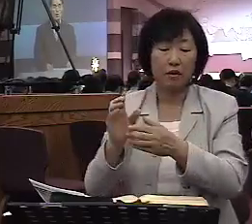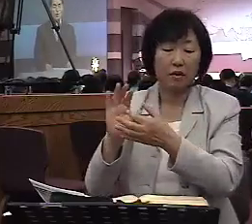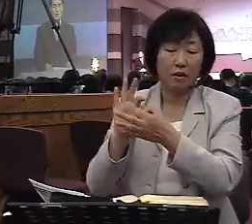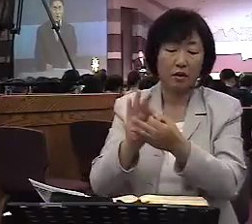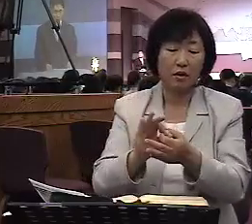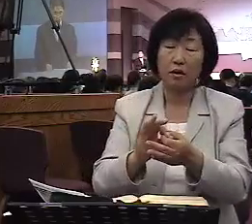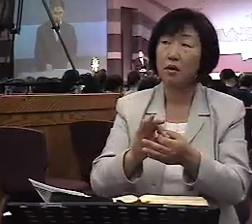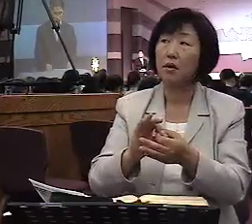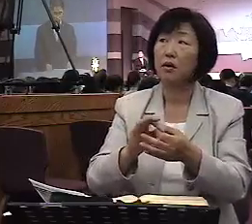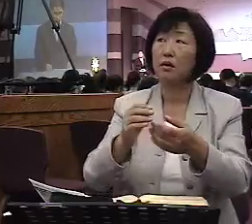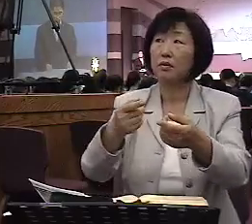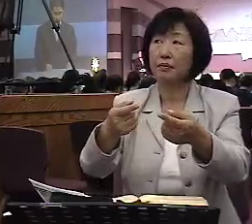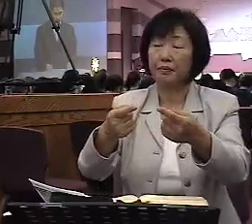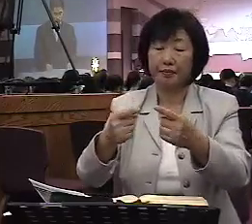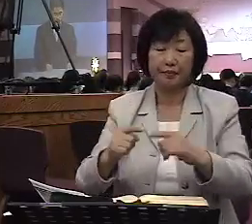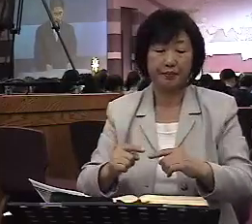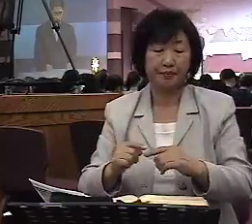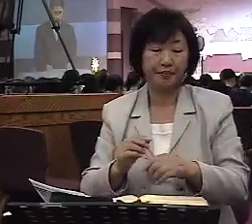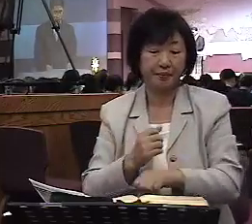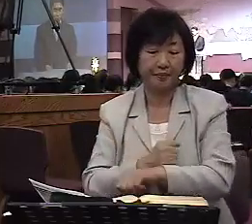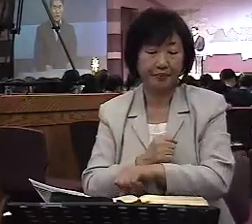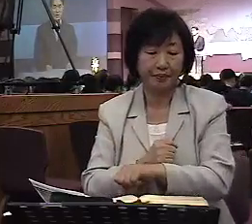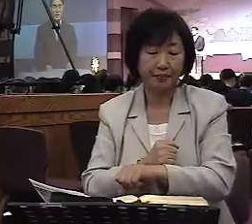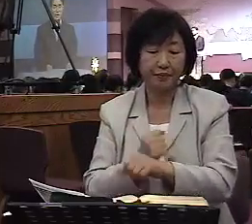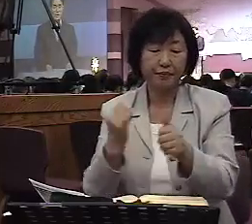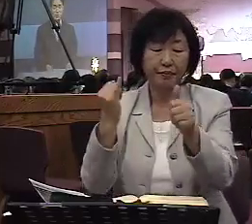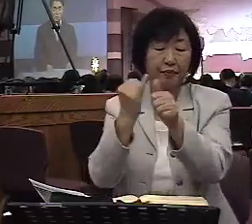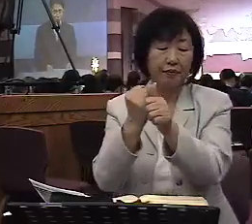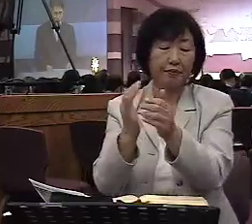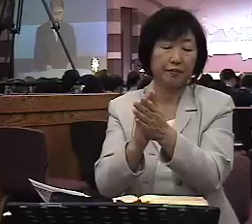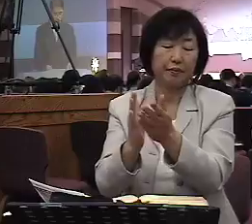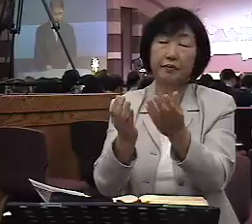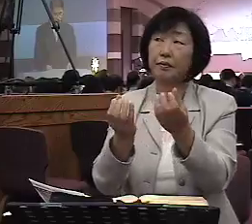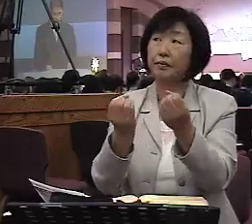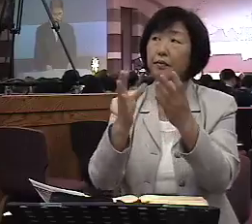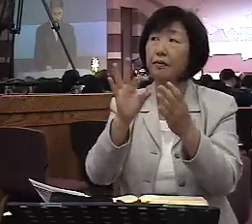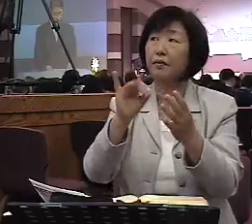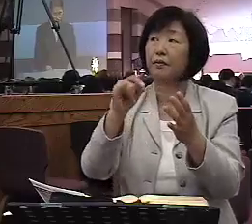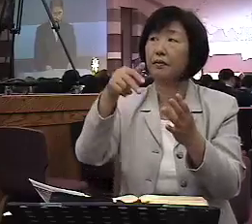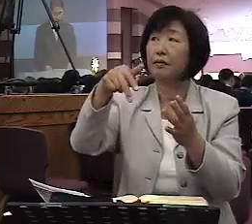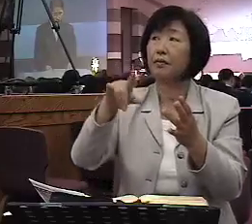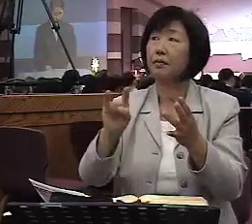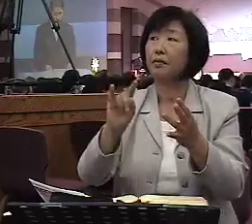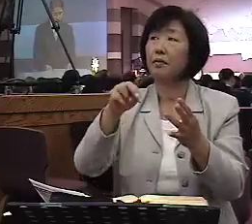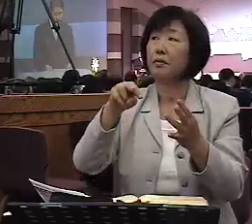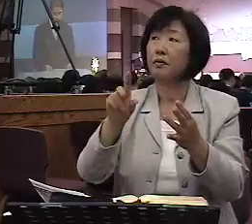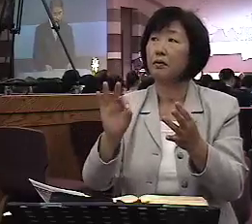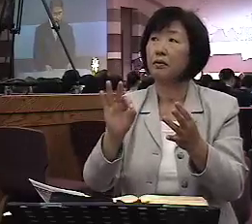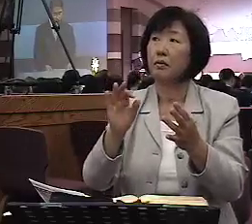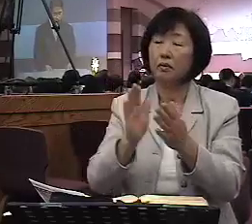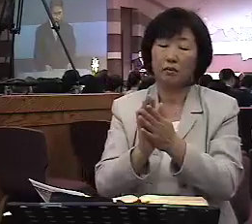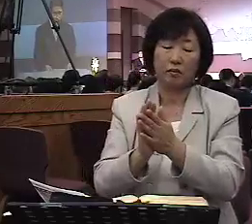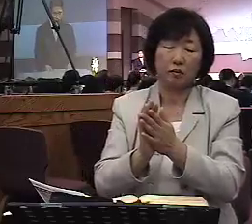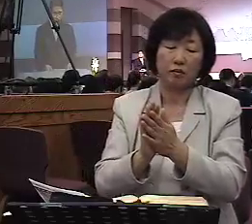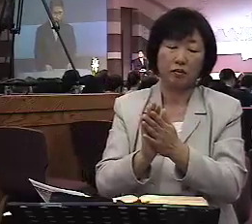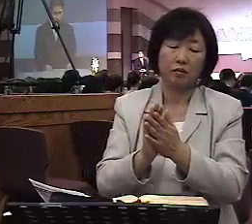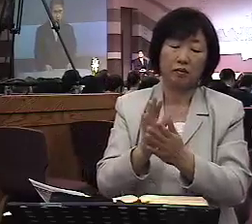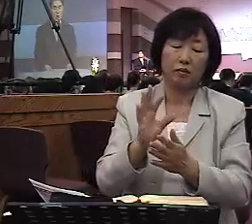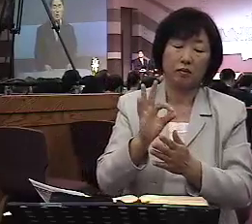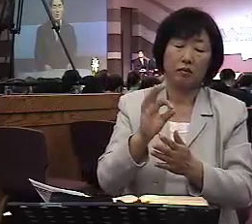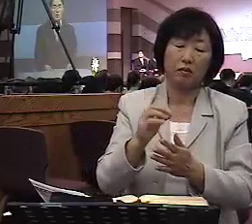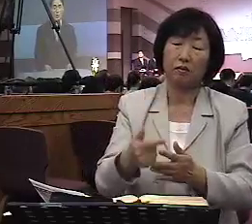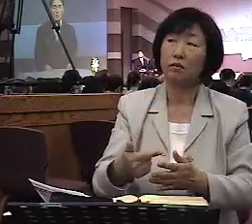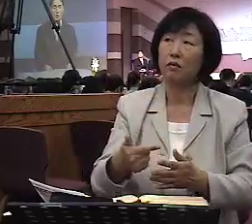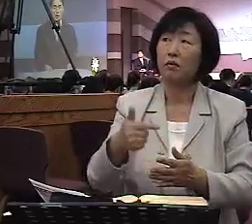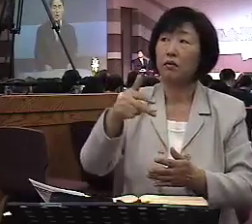모집합니다. 축하드릴 가정 있습니다. 결혼하시는 이재순 성도님 축하드리고요. 채원이와 이삭이 그리고 은재를